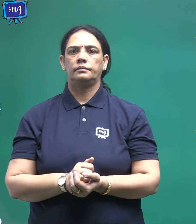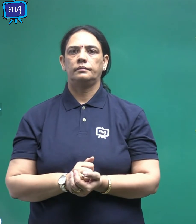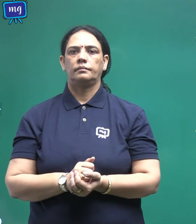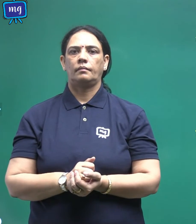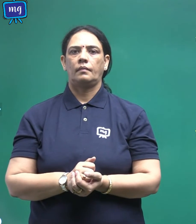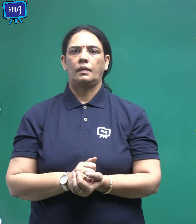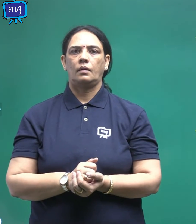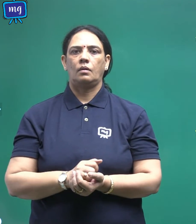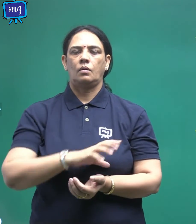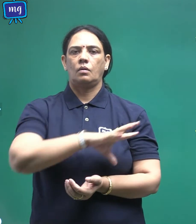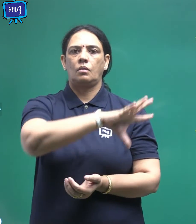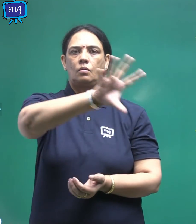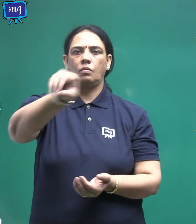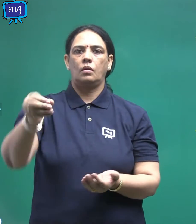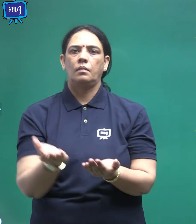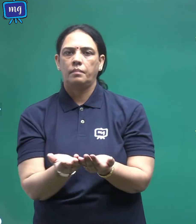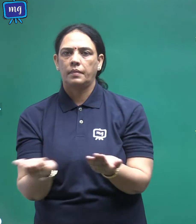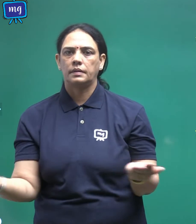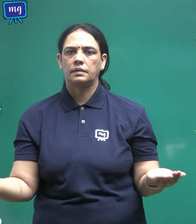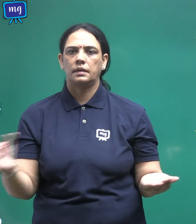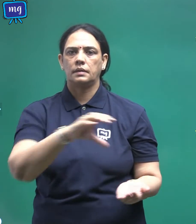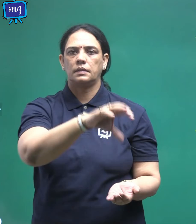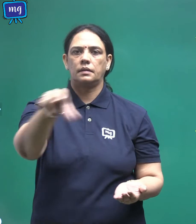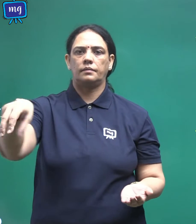कुल पृष्ठीय क्षेत्रफल।